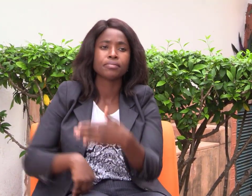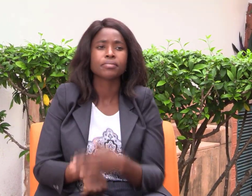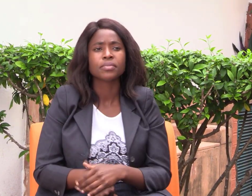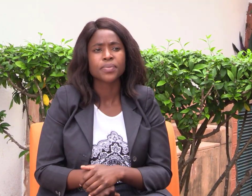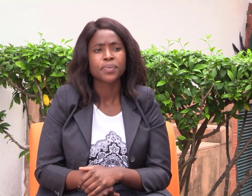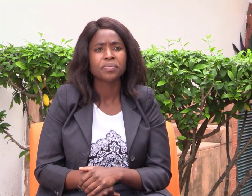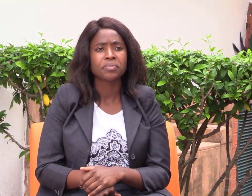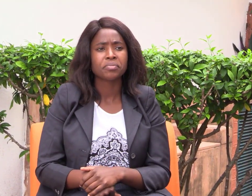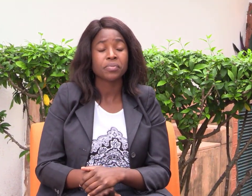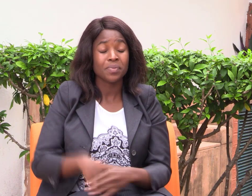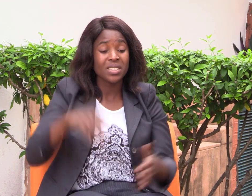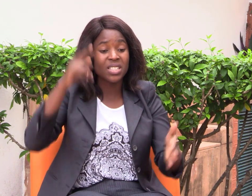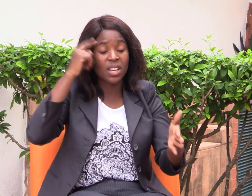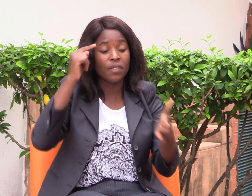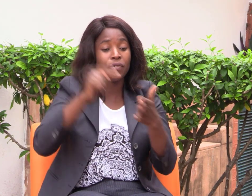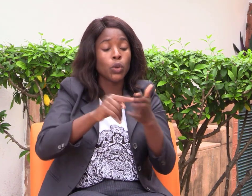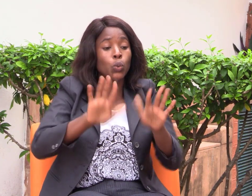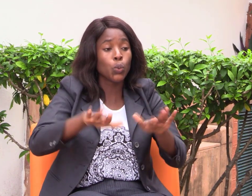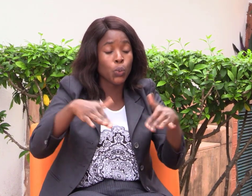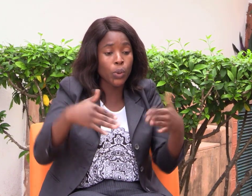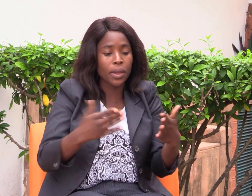desafios e algo que as pessoas também não percebem,